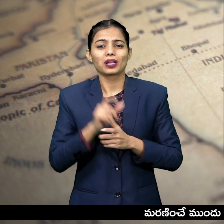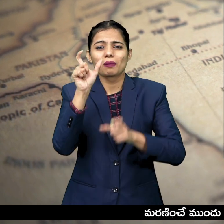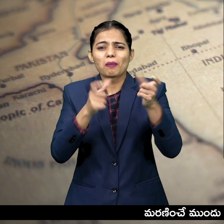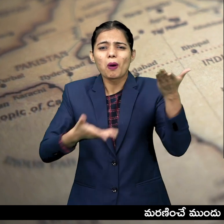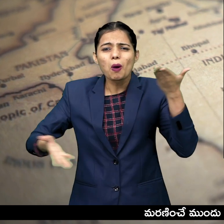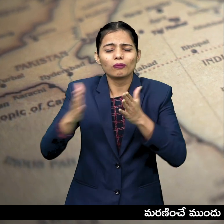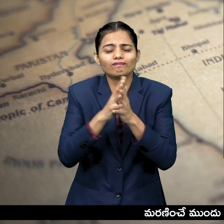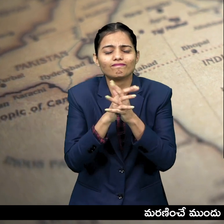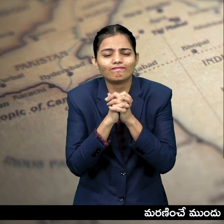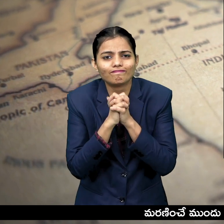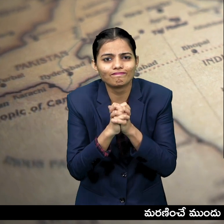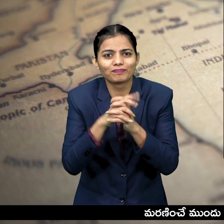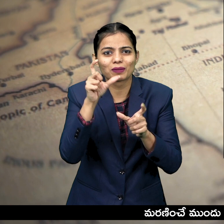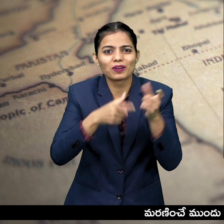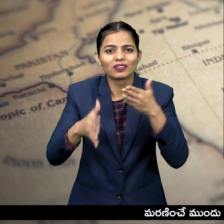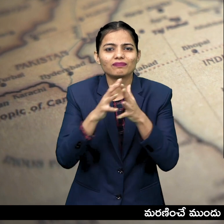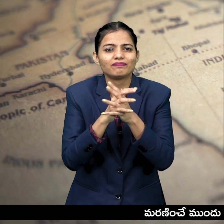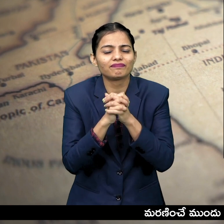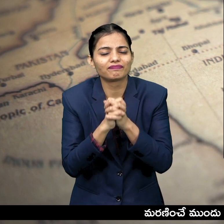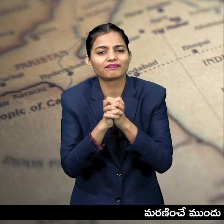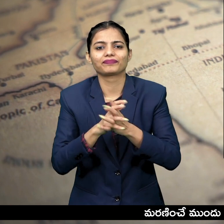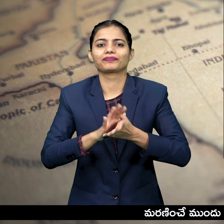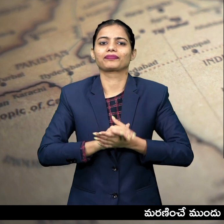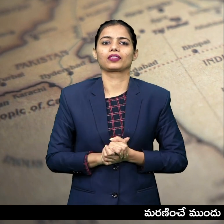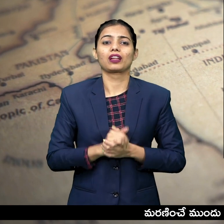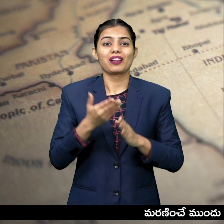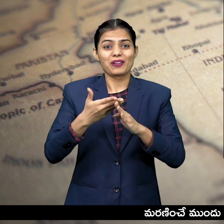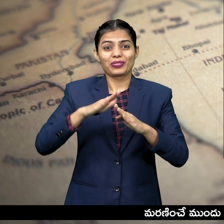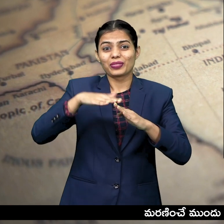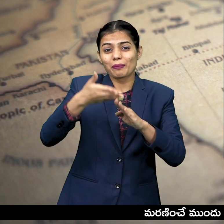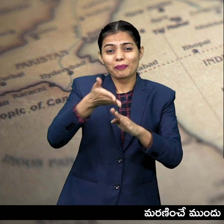మరణించే ముందు గాంధీజీ హే రామ్ అని పలికారు.